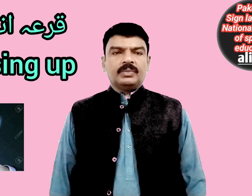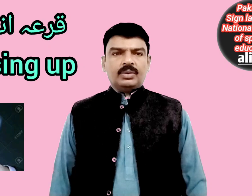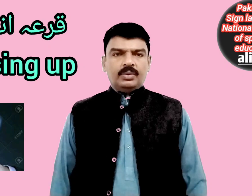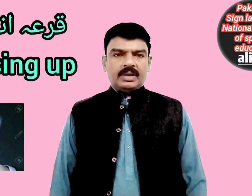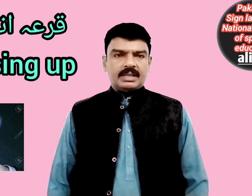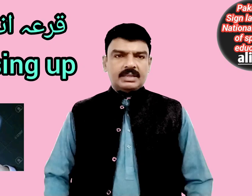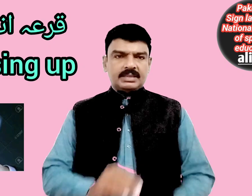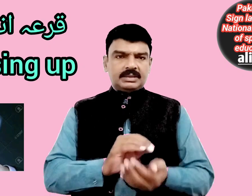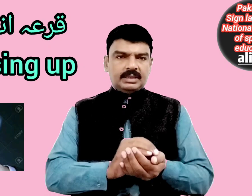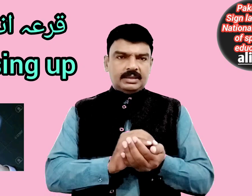قرآن اندازی